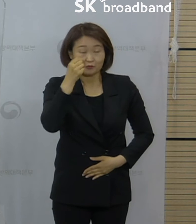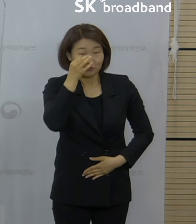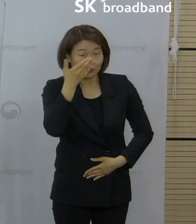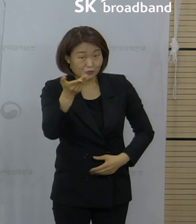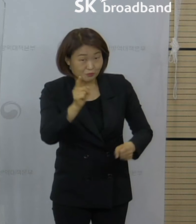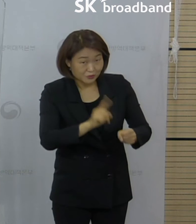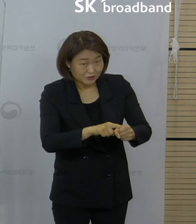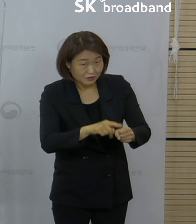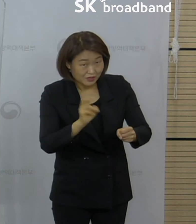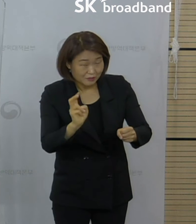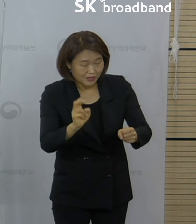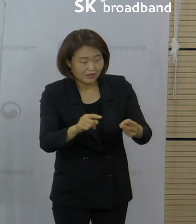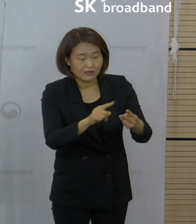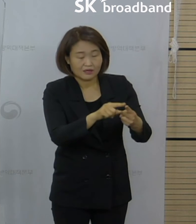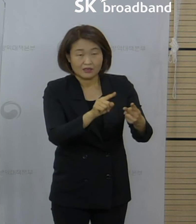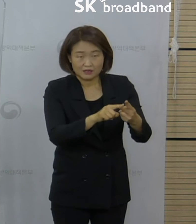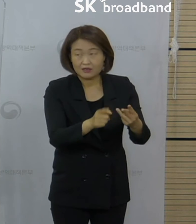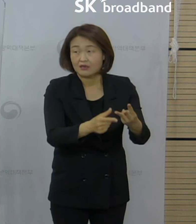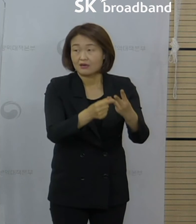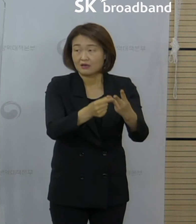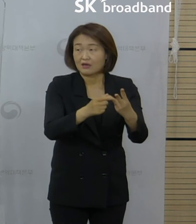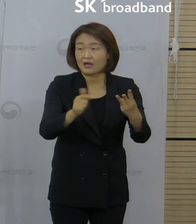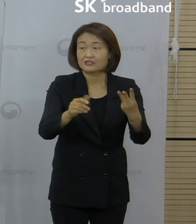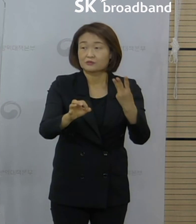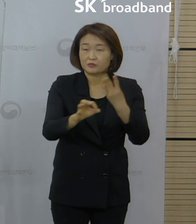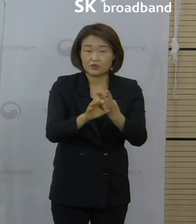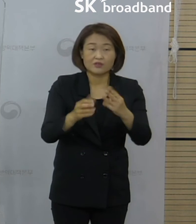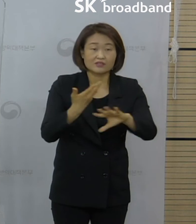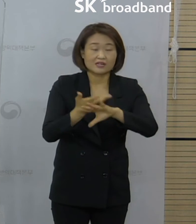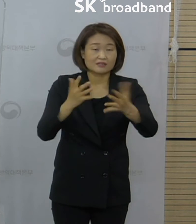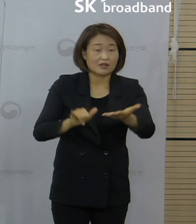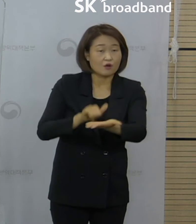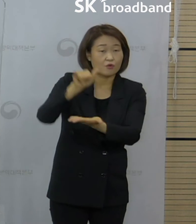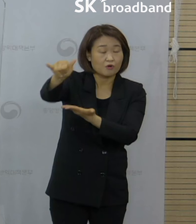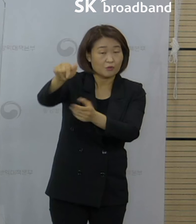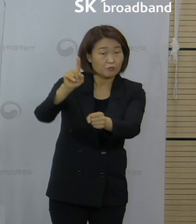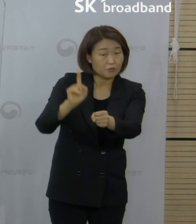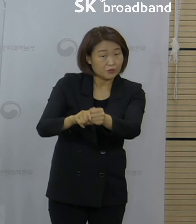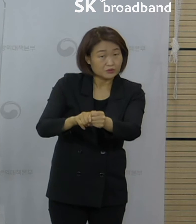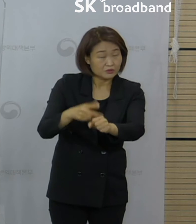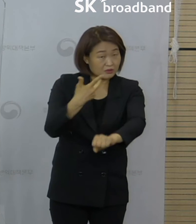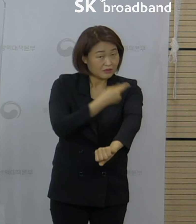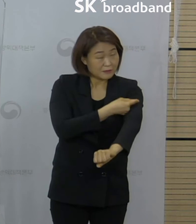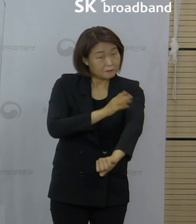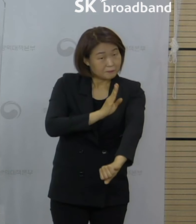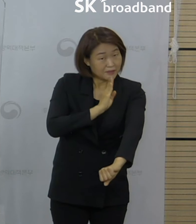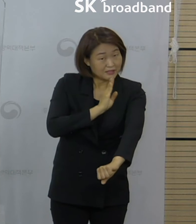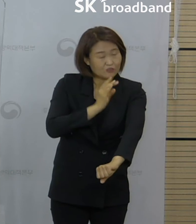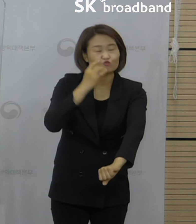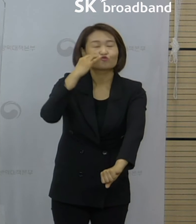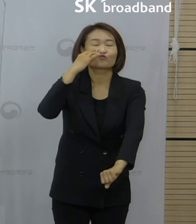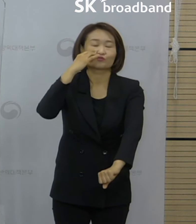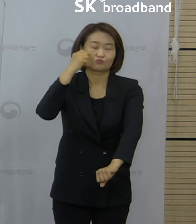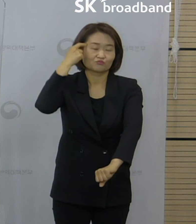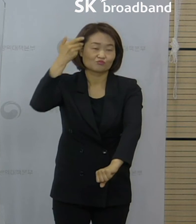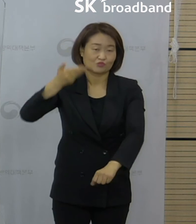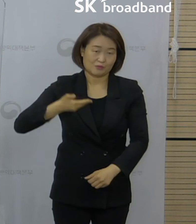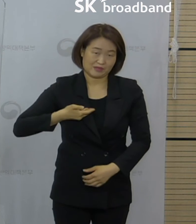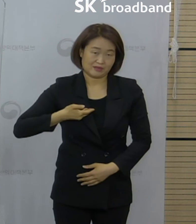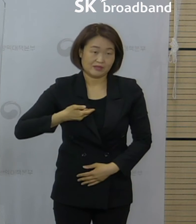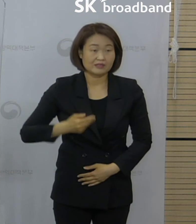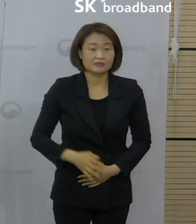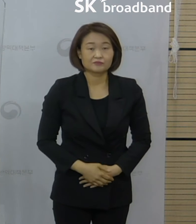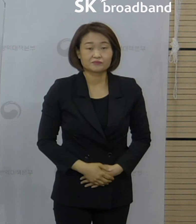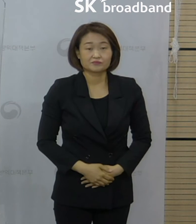그리고 의장께서 해외 출국을 이유로 접종한 것처럼 특별한 이유가 있는지 설명해 달라고 했고 이분들이 1차 대응